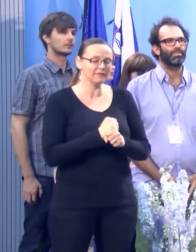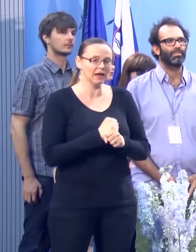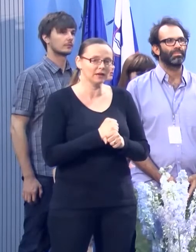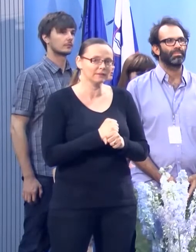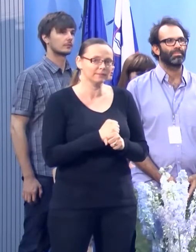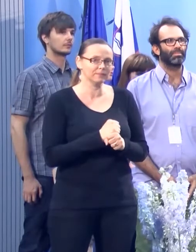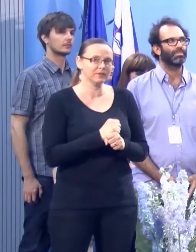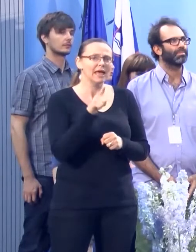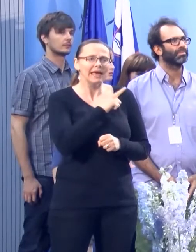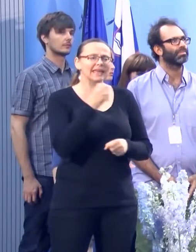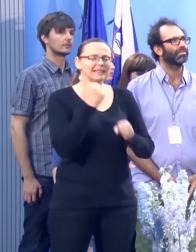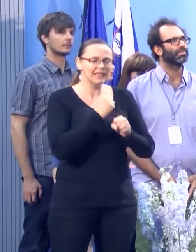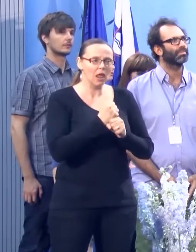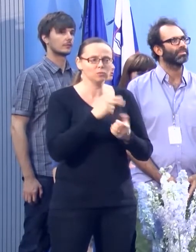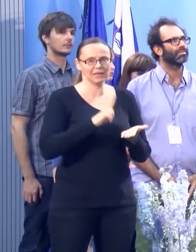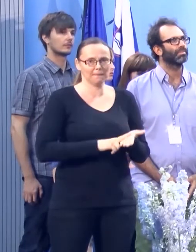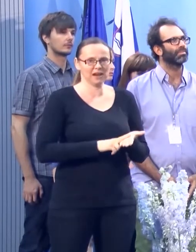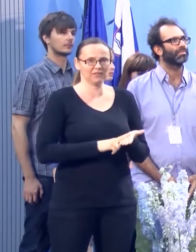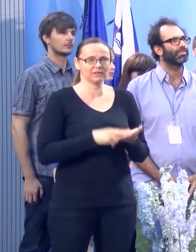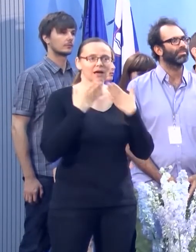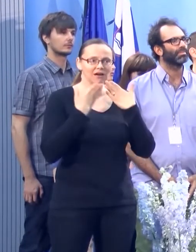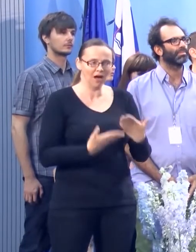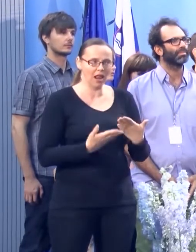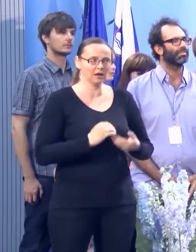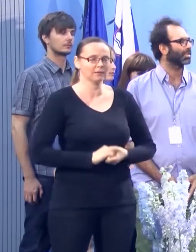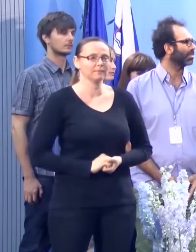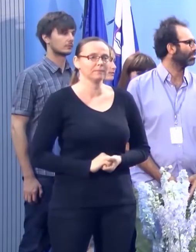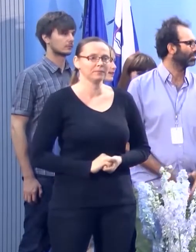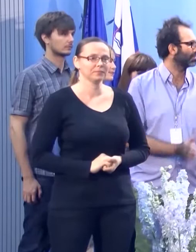in delavskih pravic. Hvala.